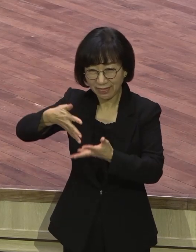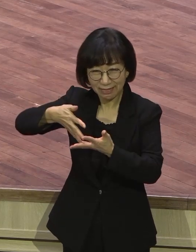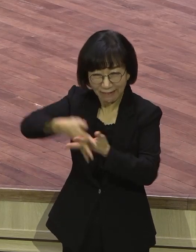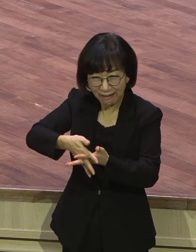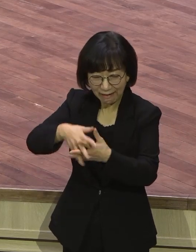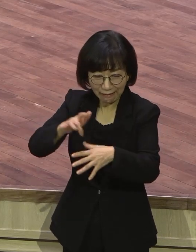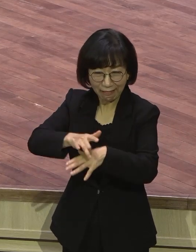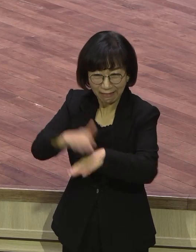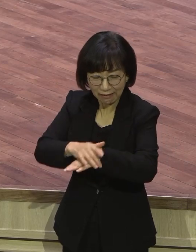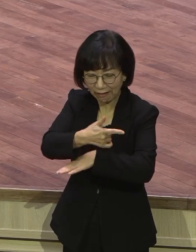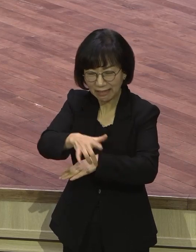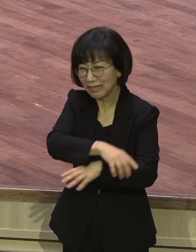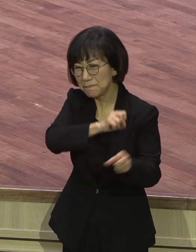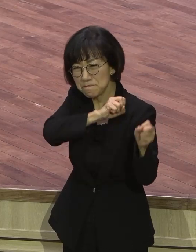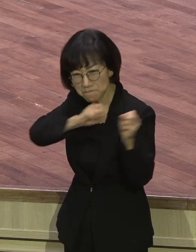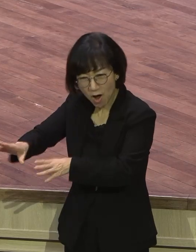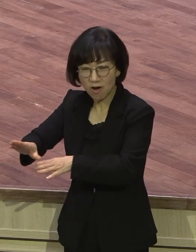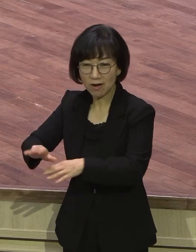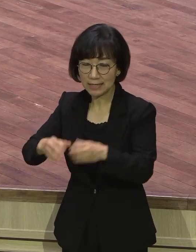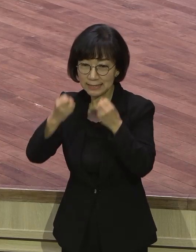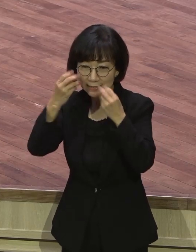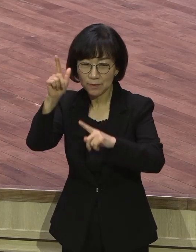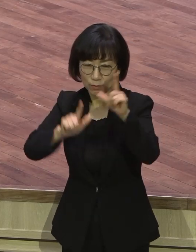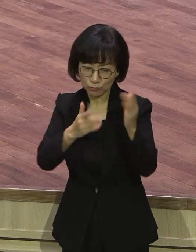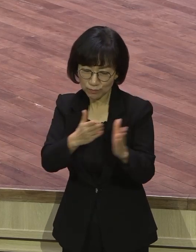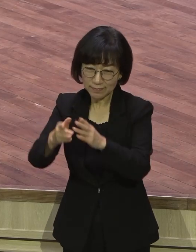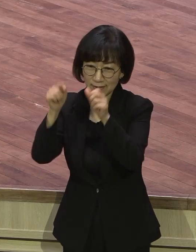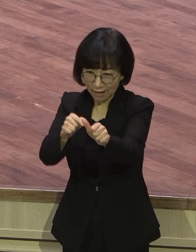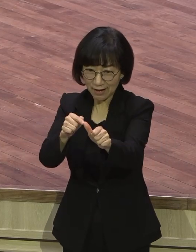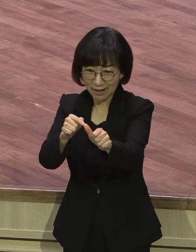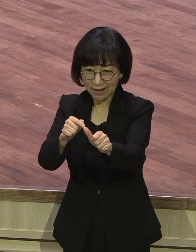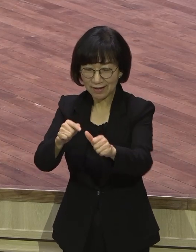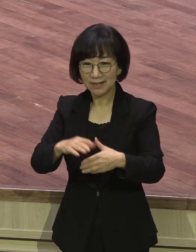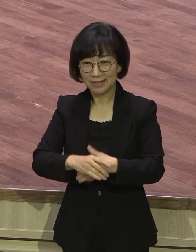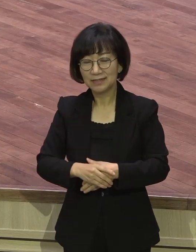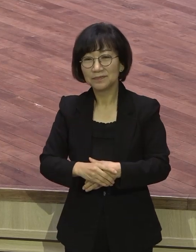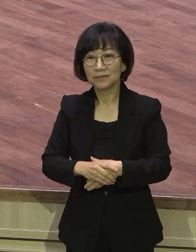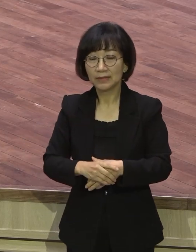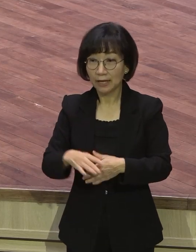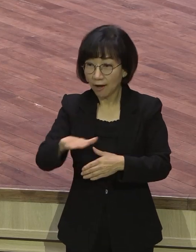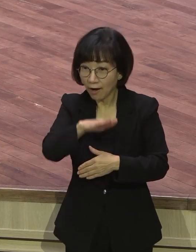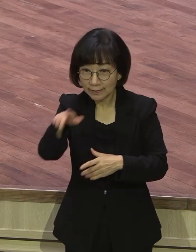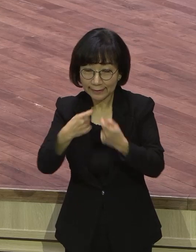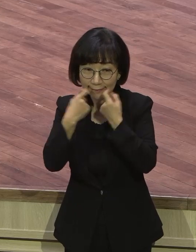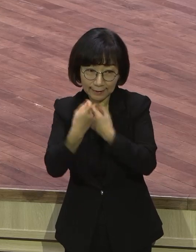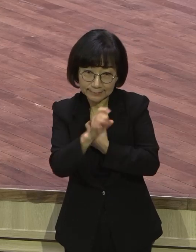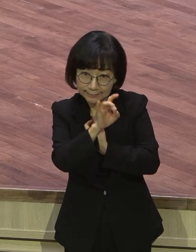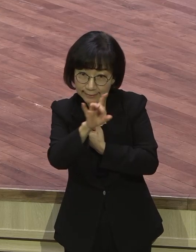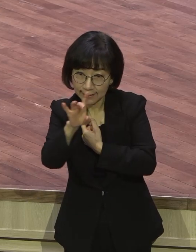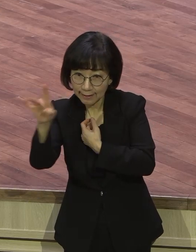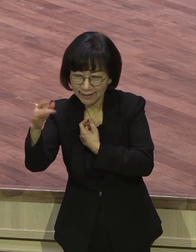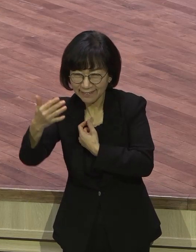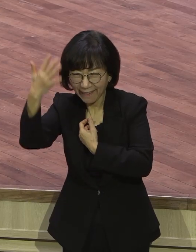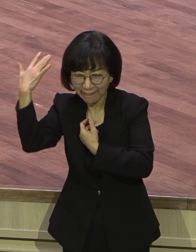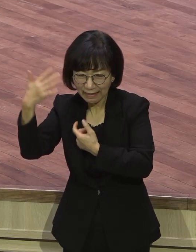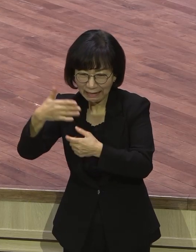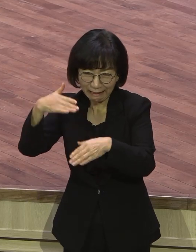그렇게 강조를 많이 하고 있는데 여러분 개개인들은 이 예털 얼마나 깼어요?